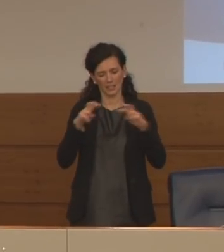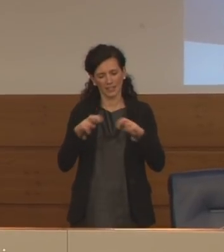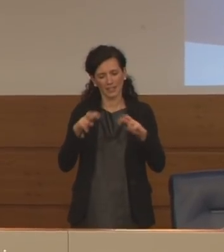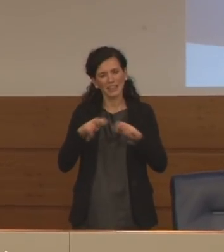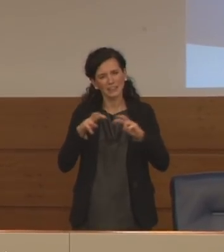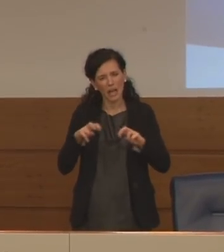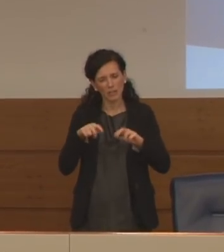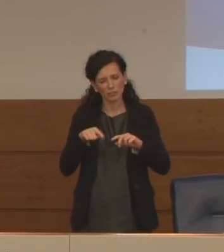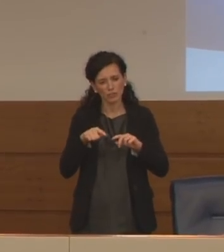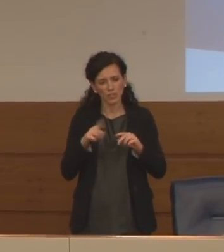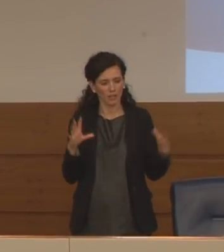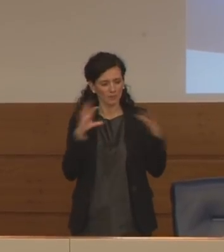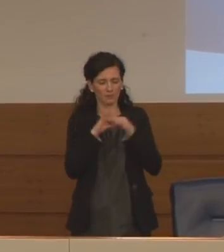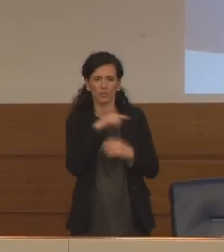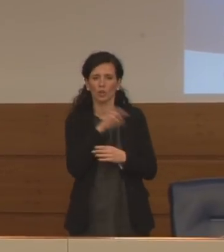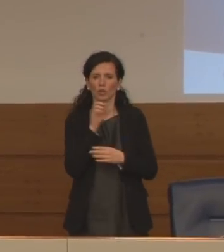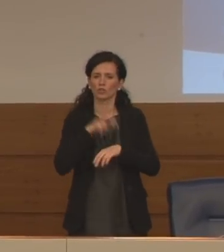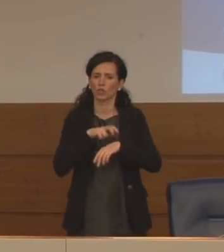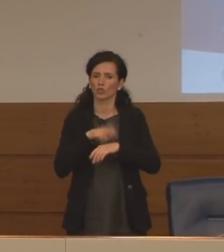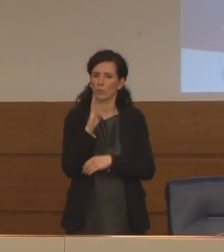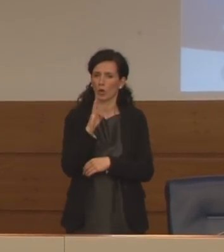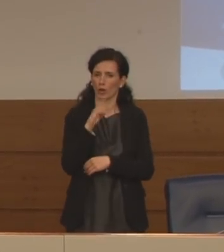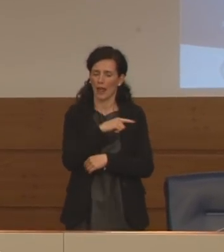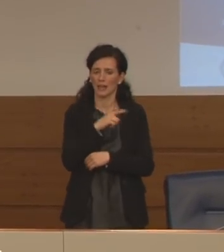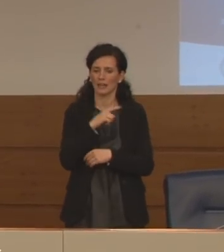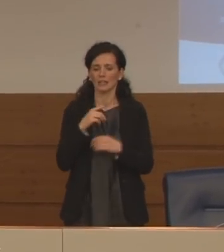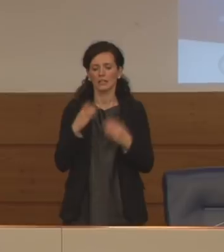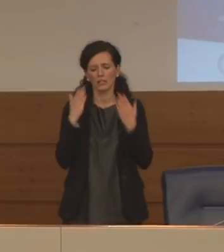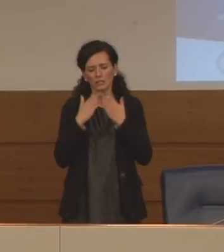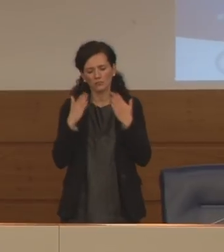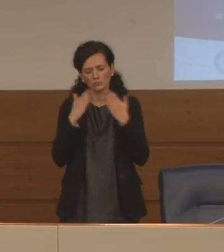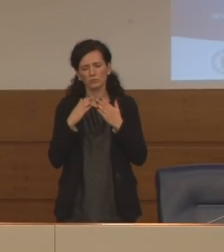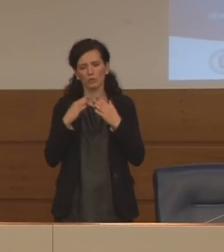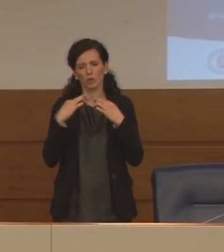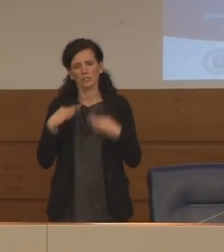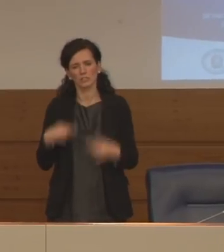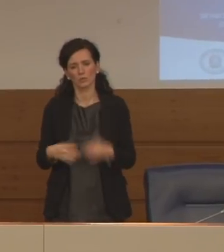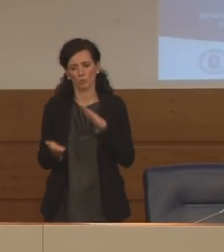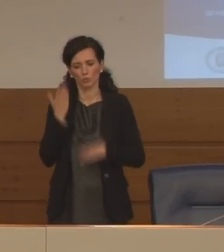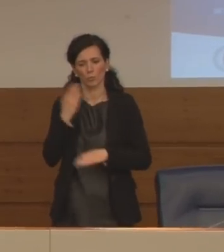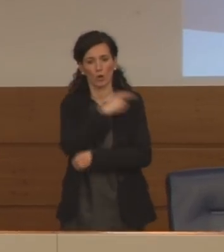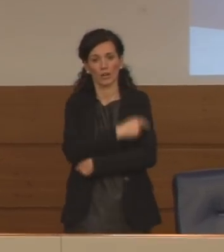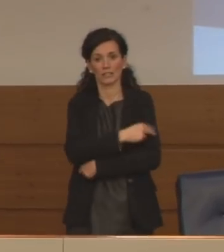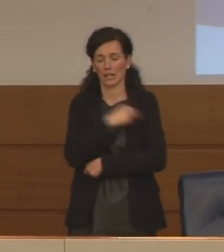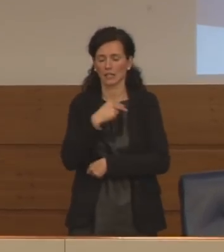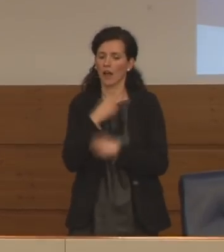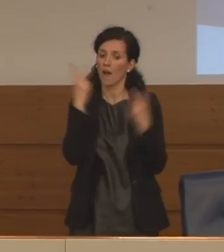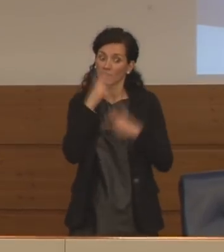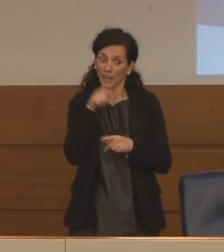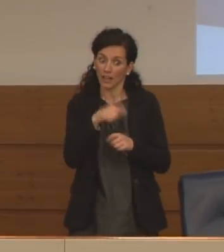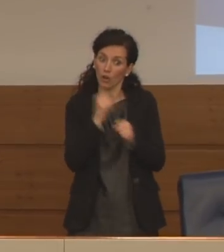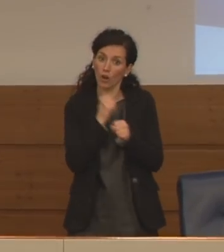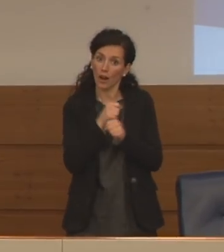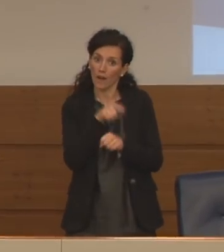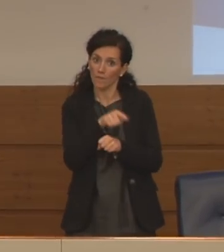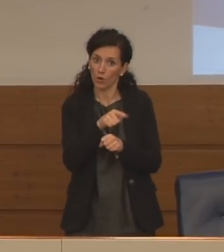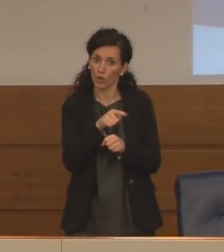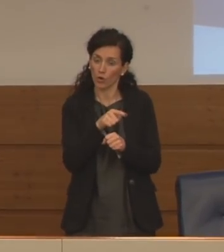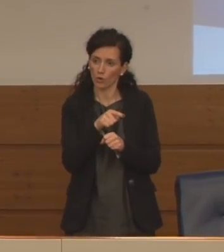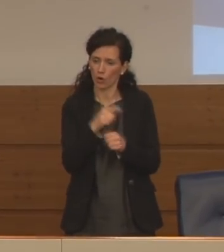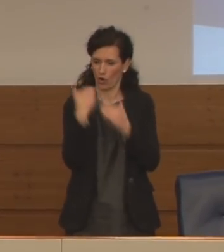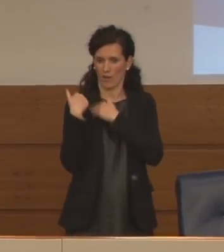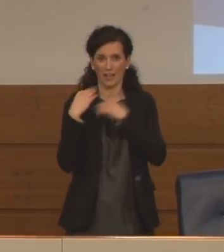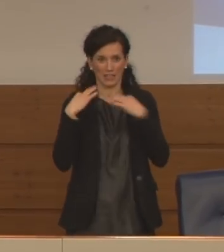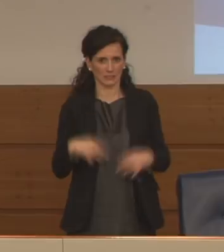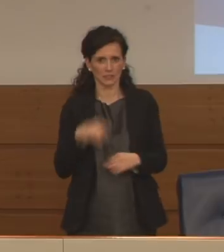borrelli dell'istituto superiore di sanità credo che sia una cosa assolutamente decisiva perché sono state analizzate